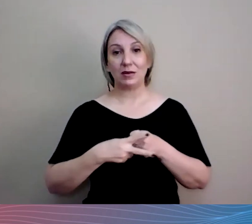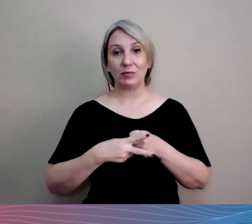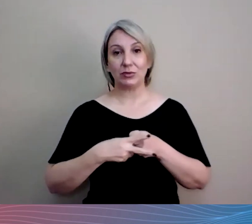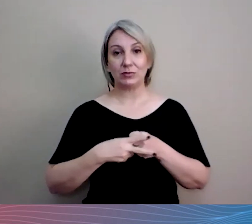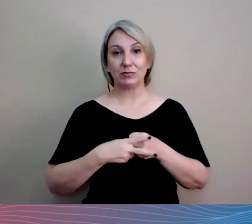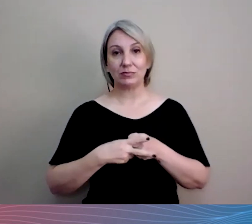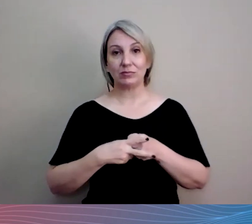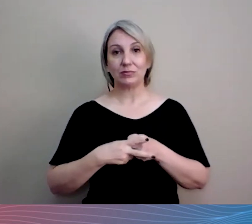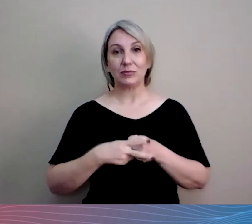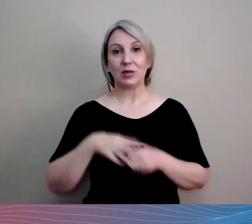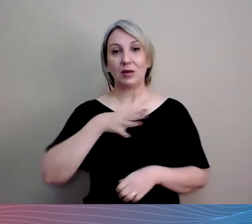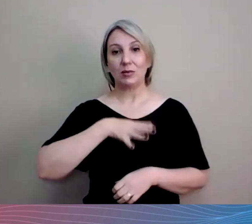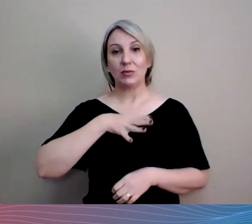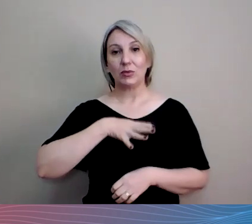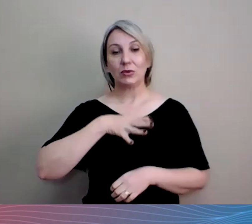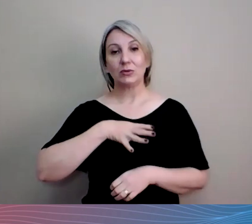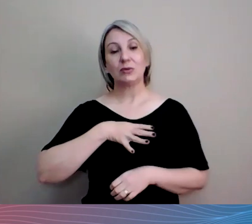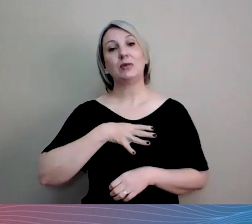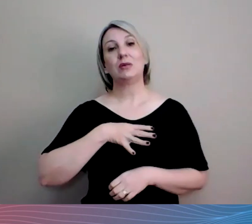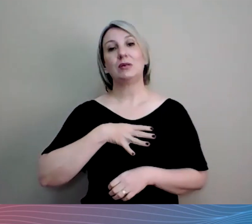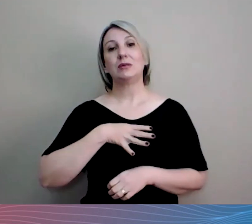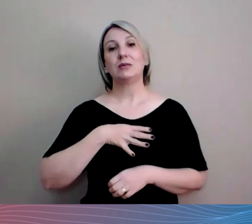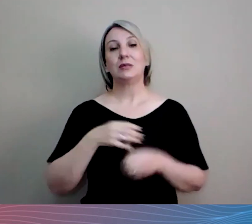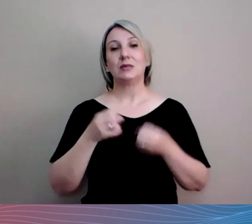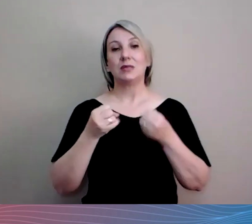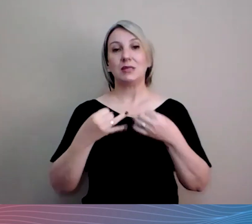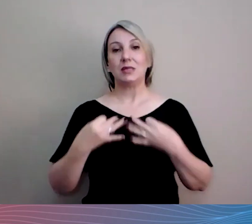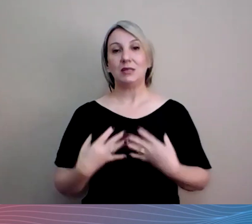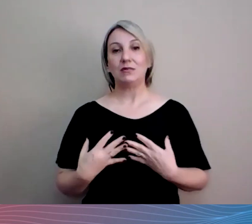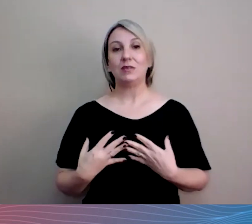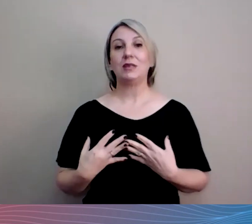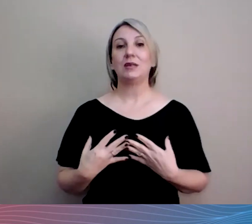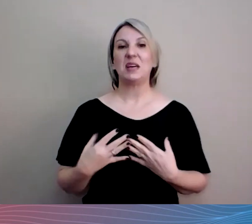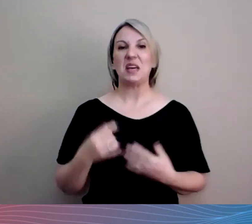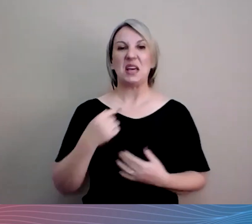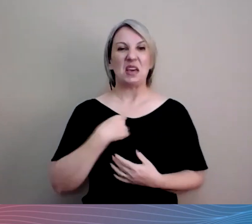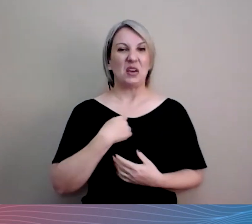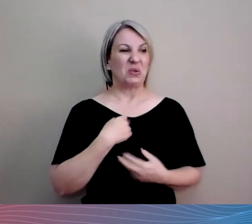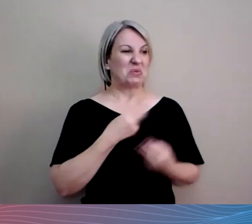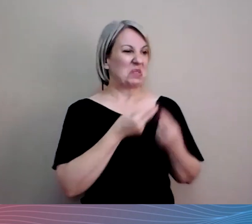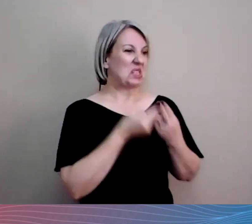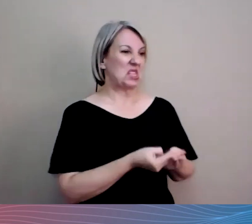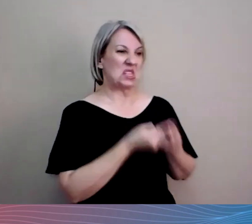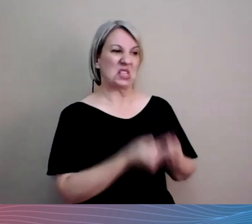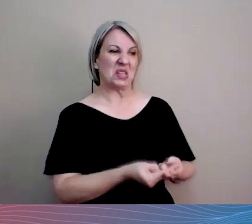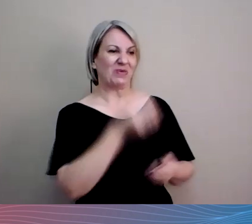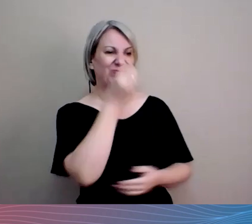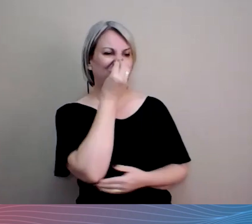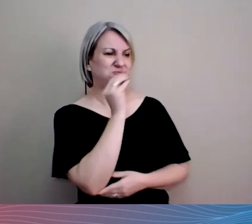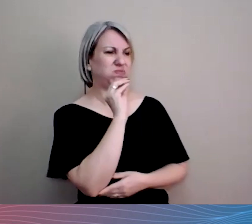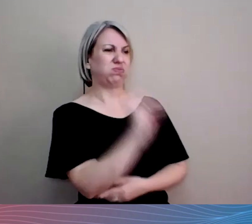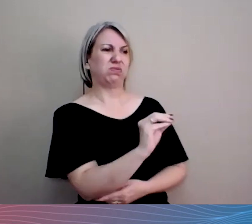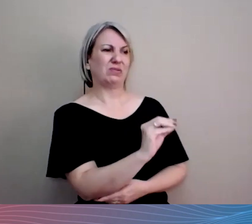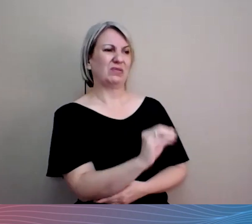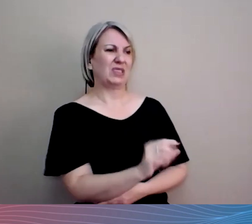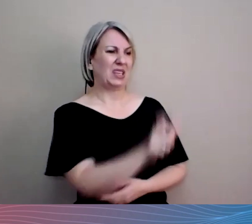Uma conotação é que não suporto você, não aguento o seu jeito de ser, a sua maneira de servir ao Senhor,